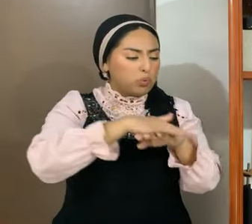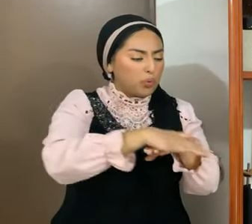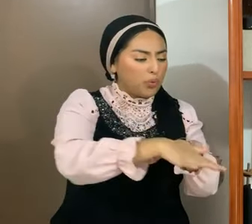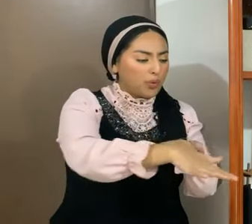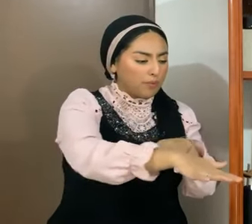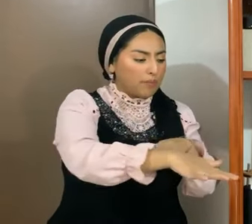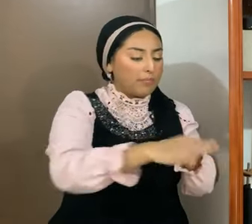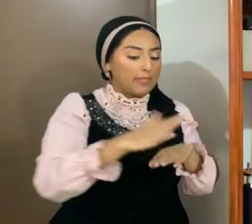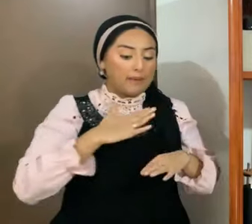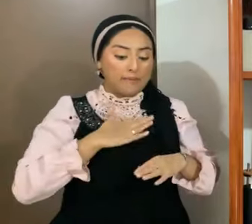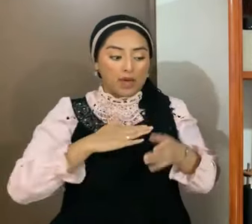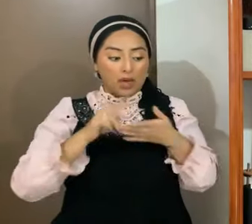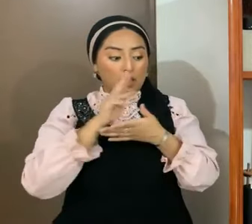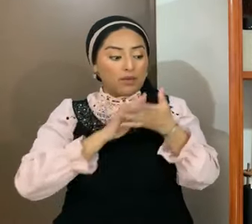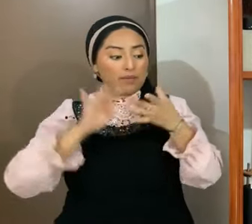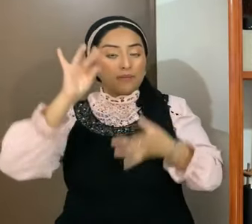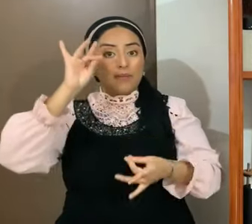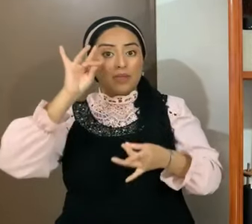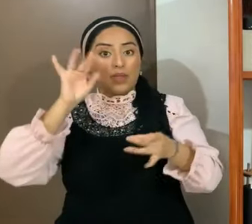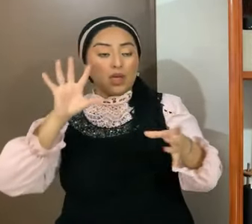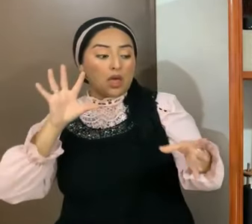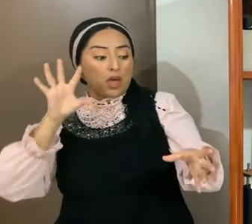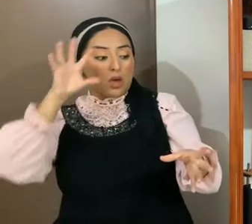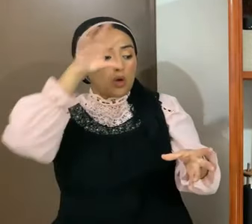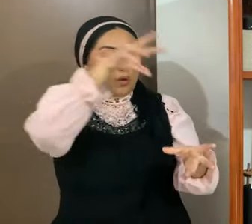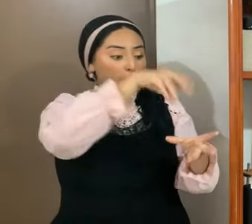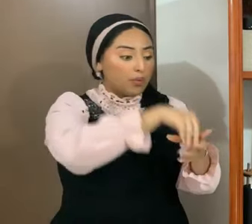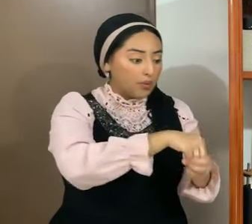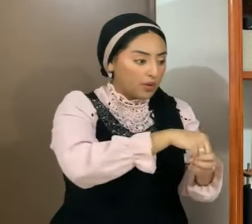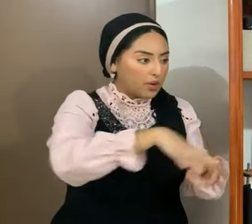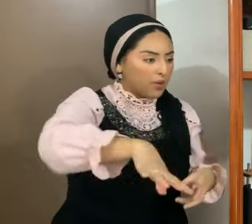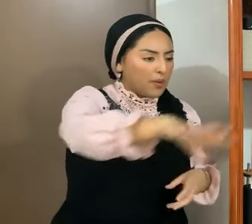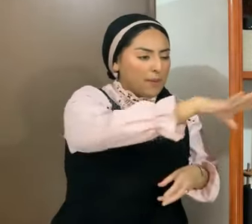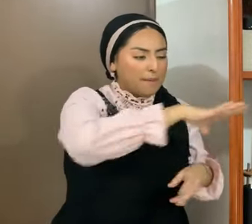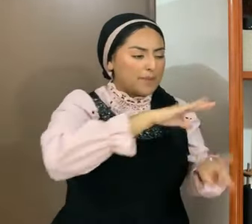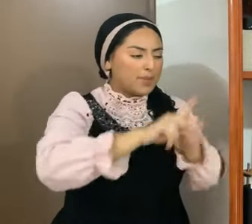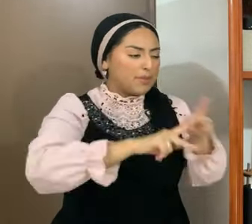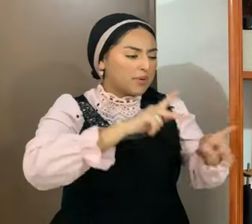árida, y mi ruach derramaré sobre tu generación y mi bendición sobre tus renuevos.